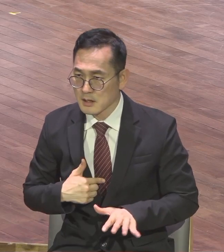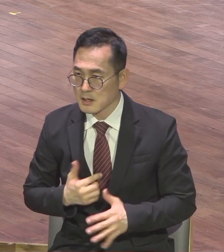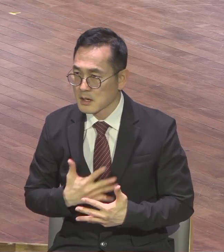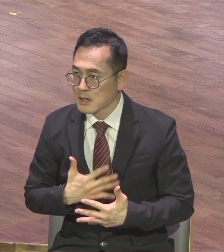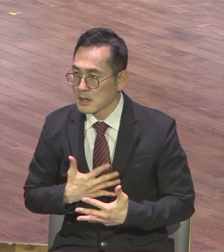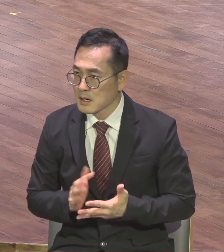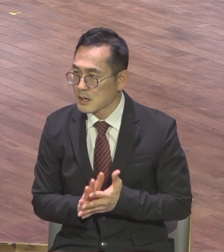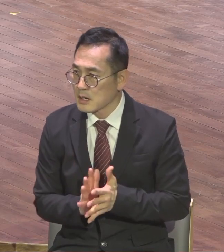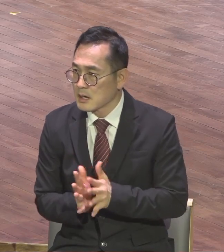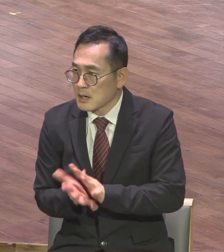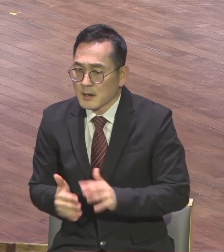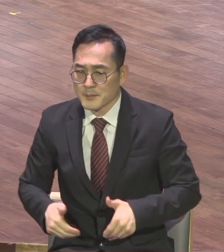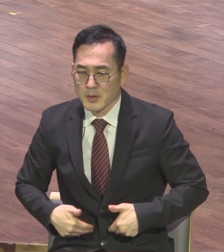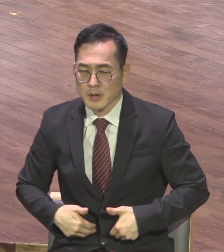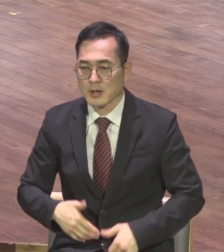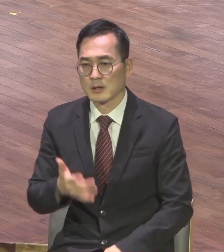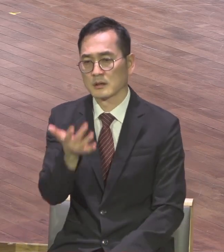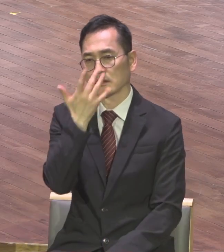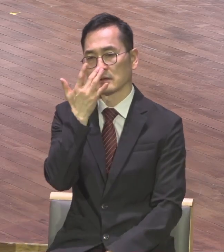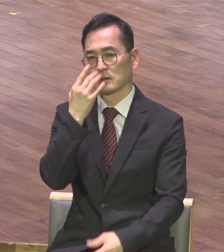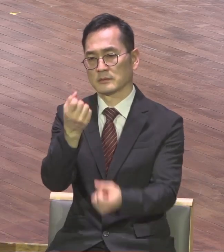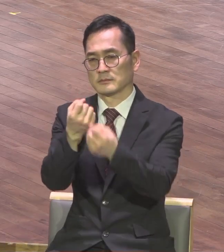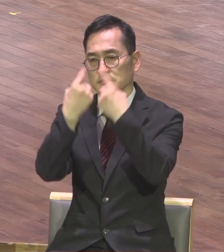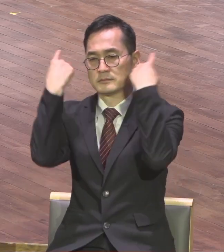감각 없이 살지 말고